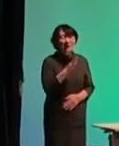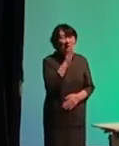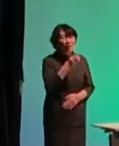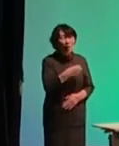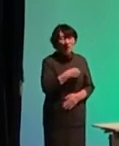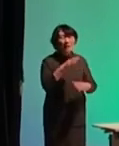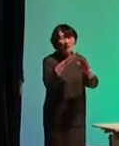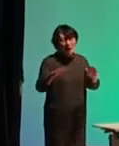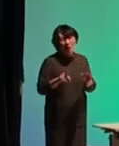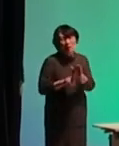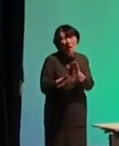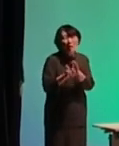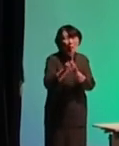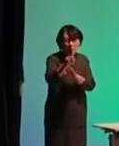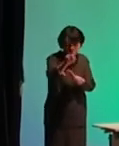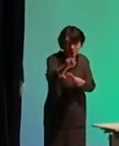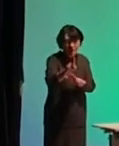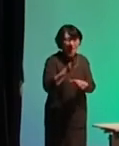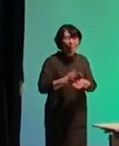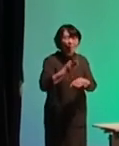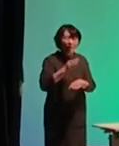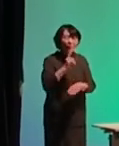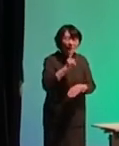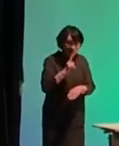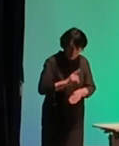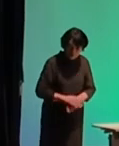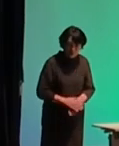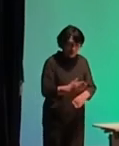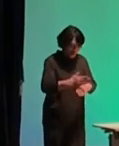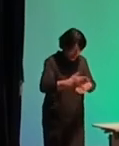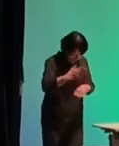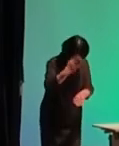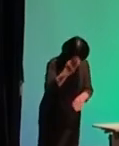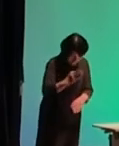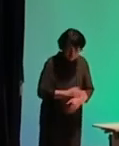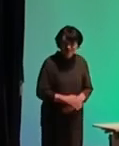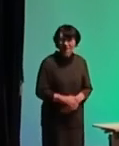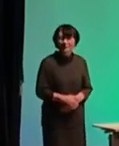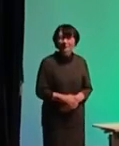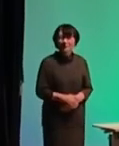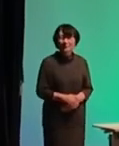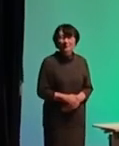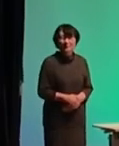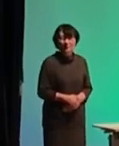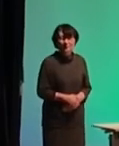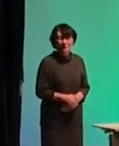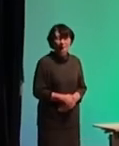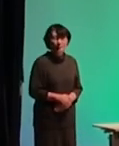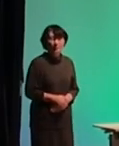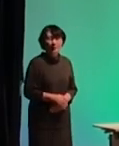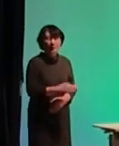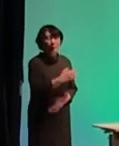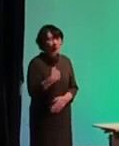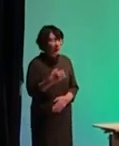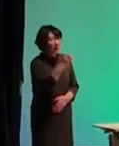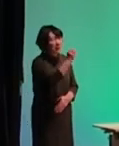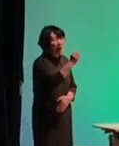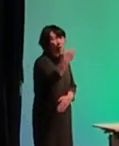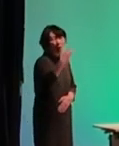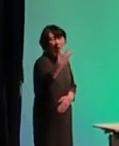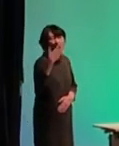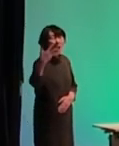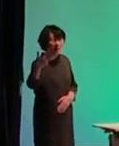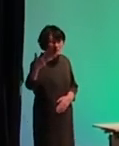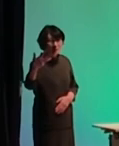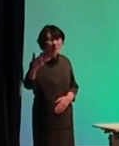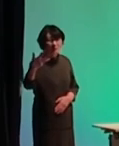委員会を代表しまして、御礼申し上げたいと思います。どうもありがとうございました。で私たちこの078というイベ